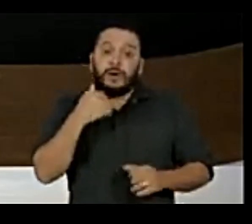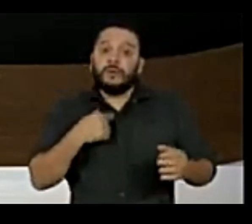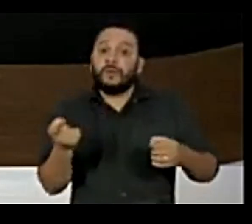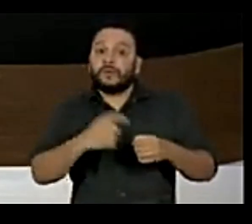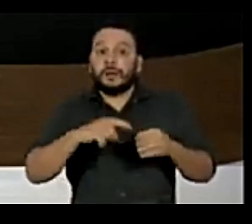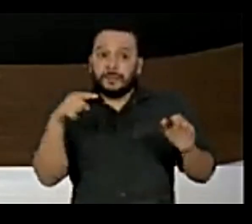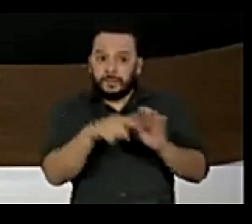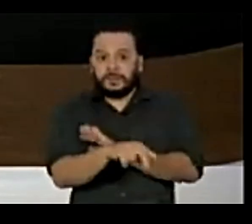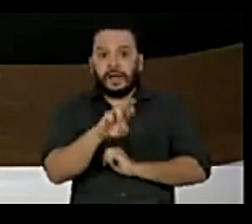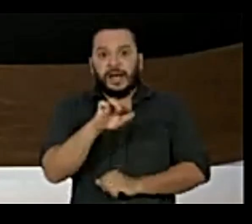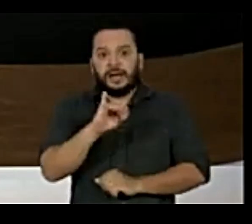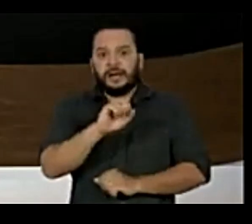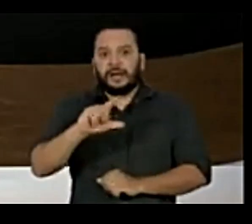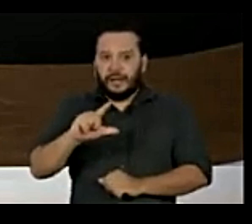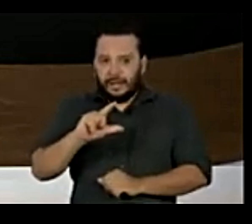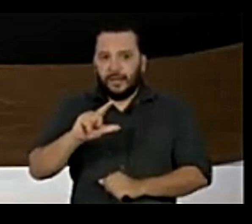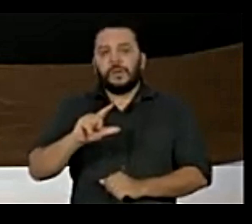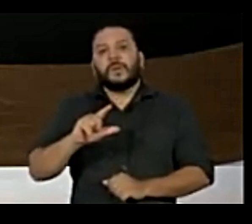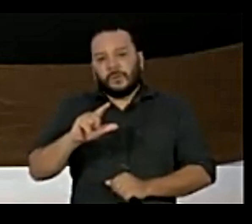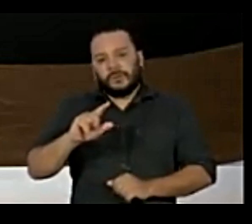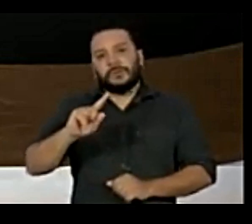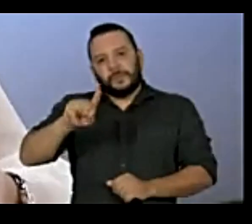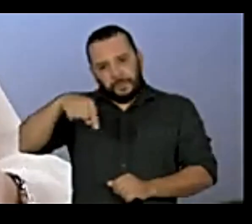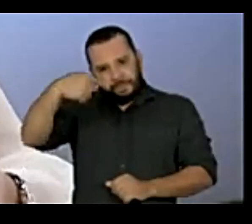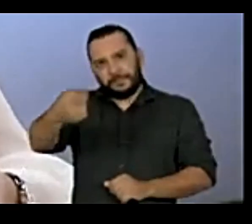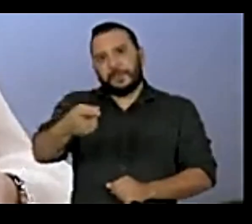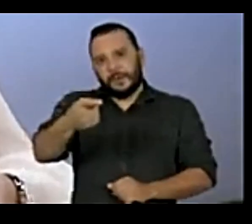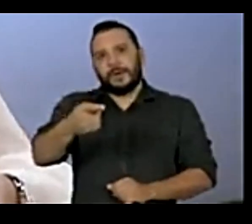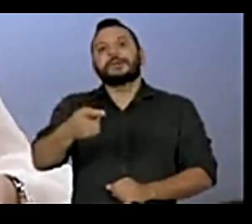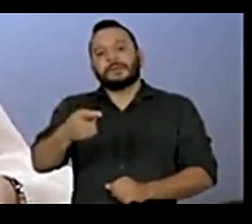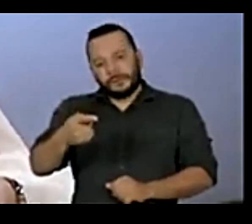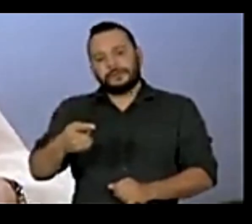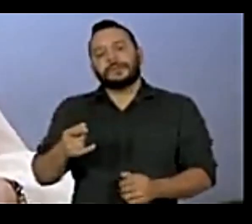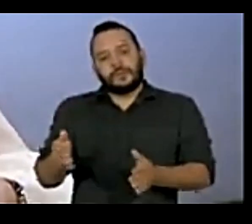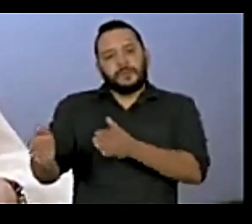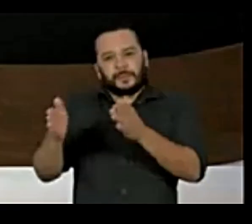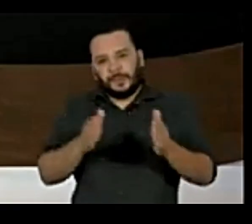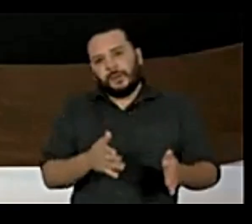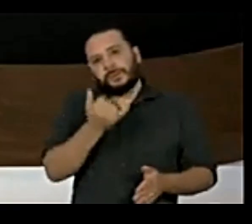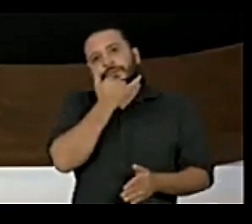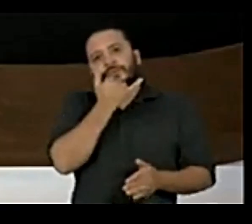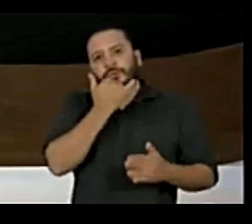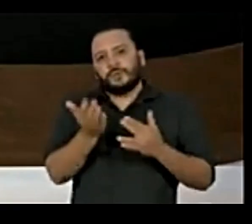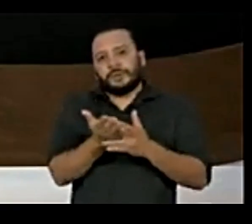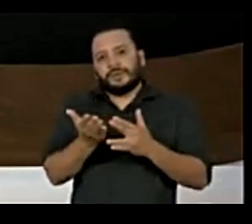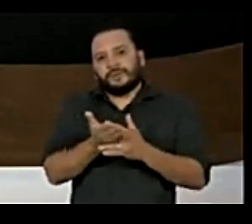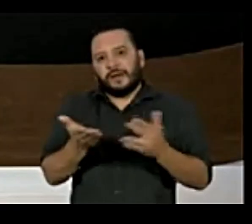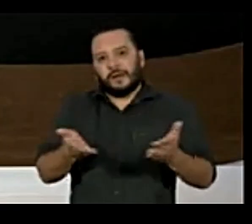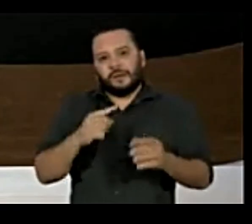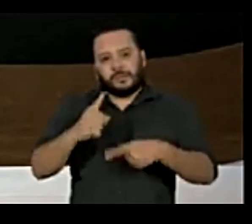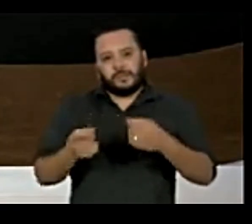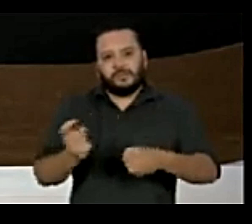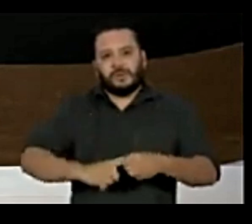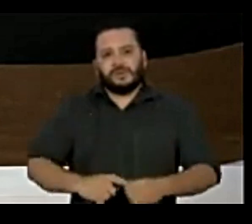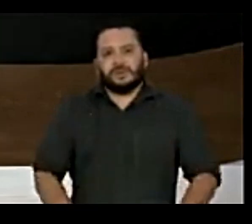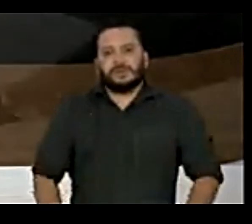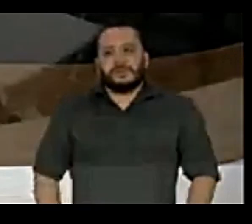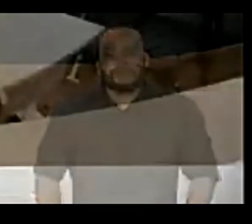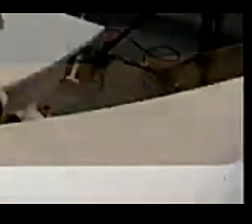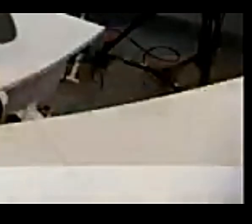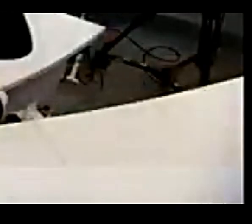da Raquel Sherazade no próximo bloco, eu garanto, porque eu a cortei, mas agora a gente precisa sair para o intervalo. Já voltamos.